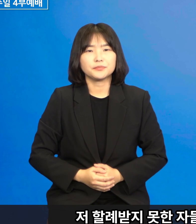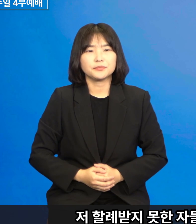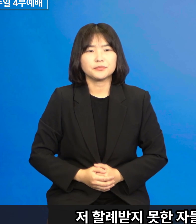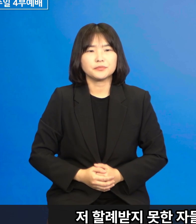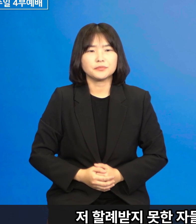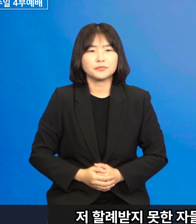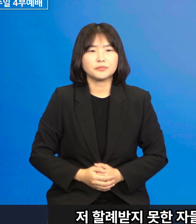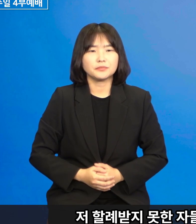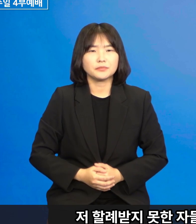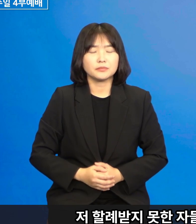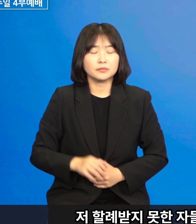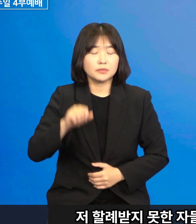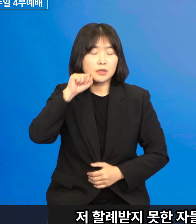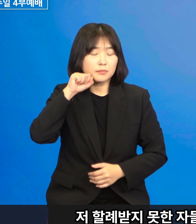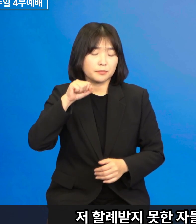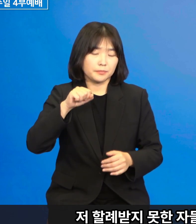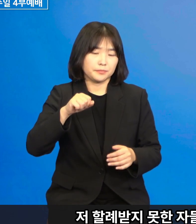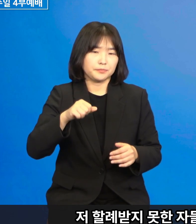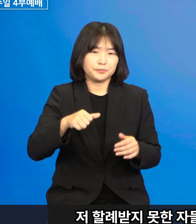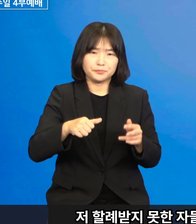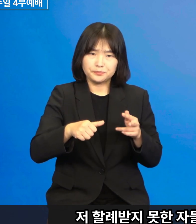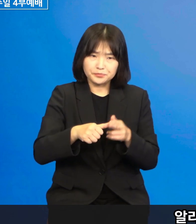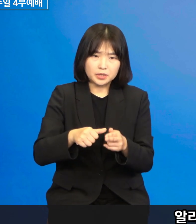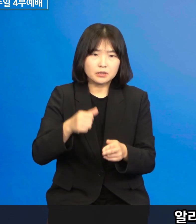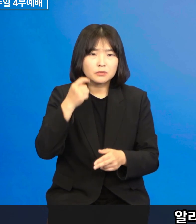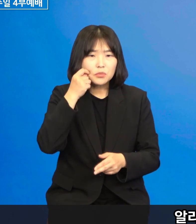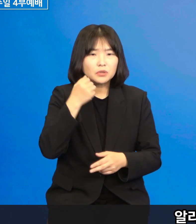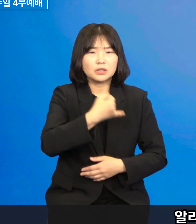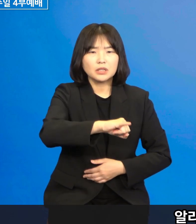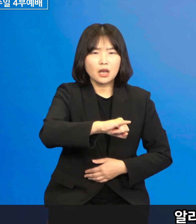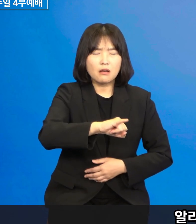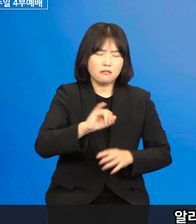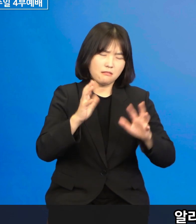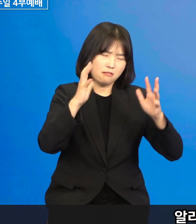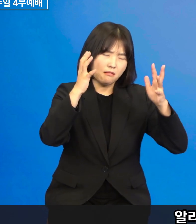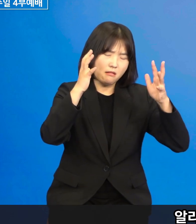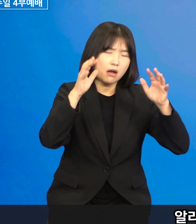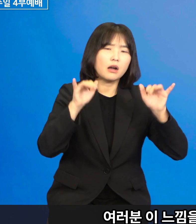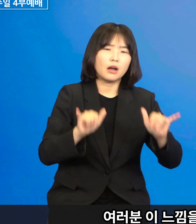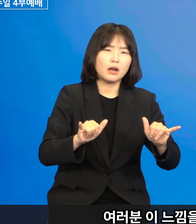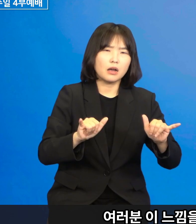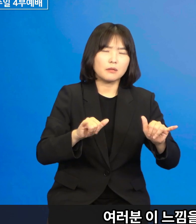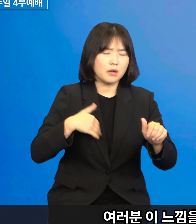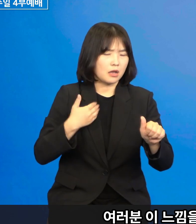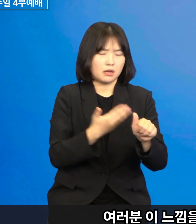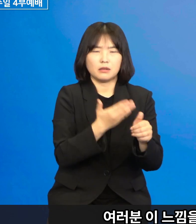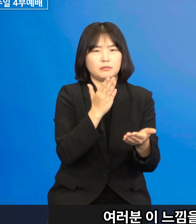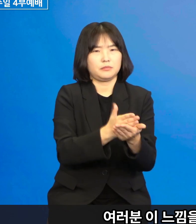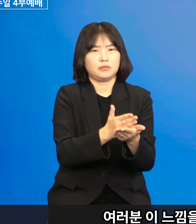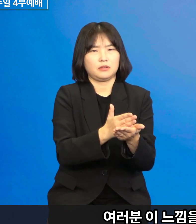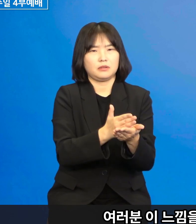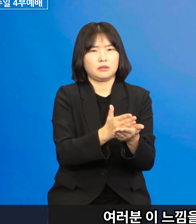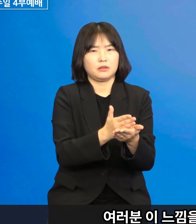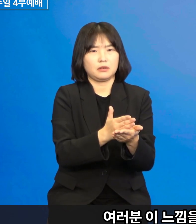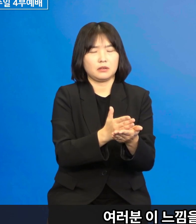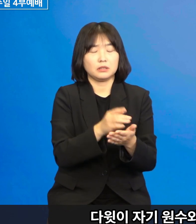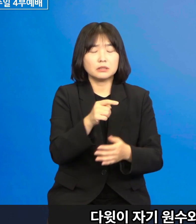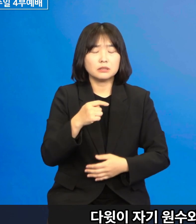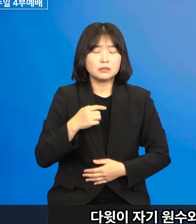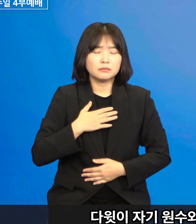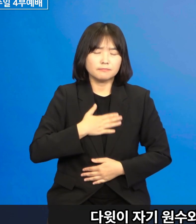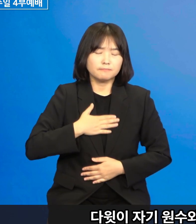저 할례 받지 못한 자들의 딸들이 환호성을 올릴라. 알리지 말아라. 여러분, 이 느낌을 여러분 받으셔야